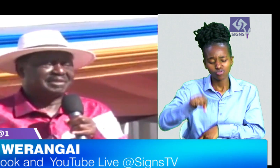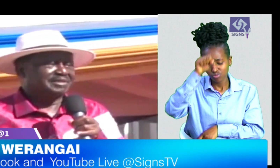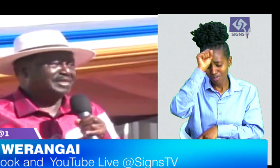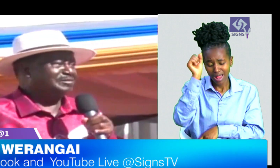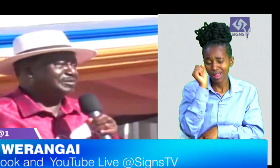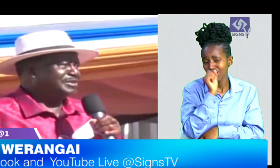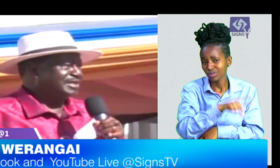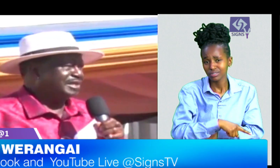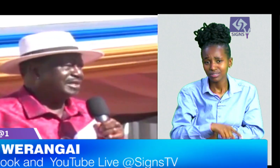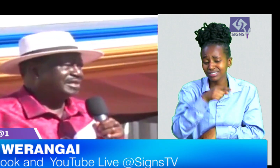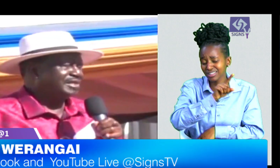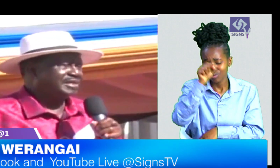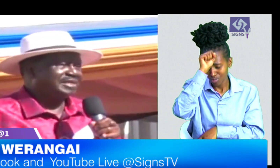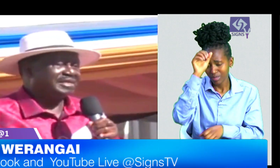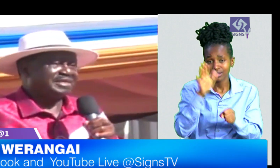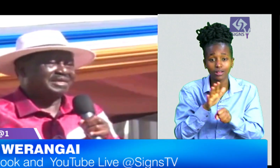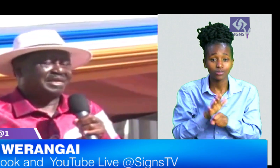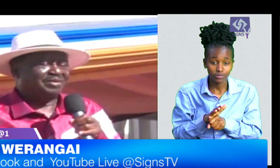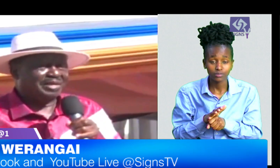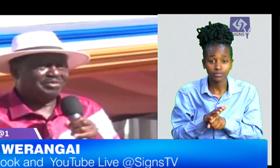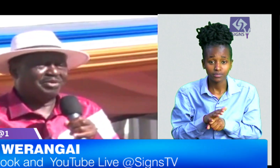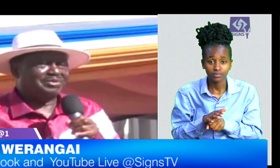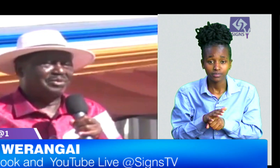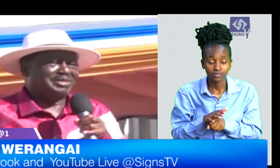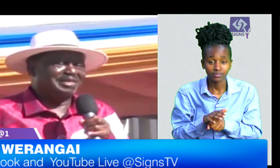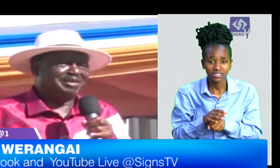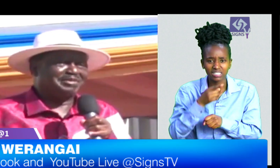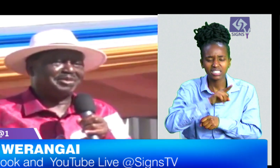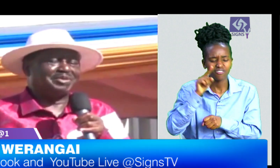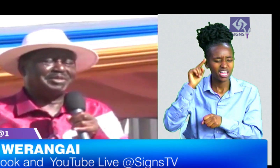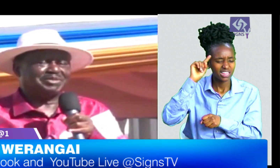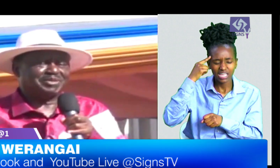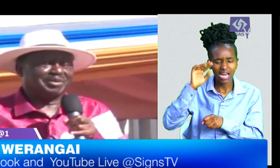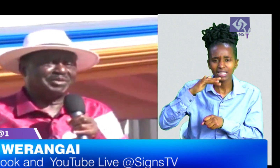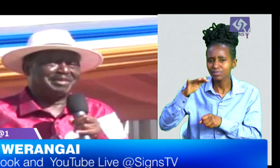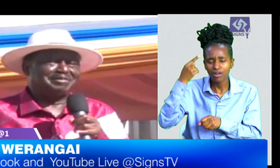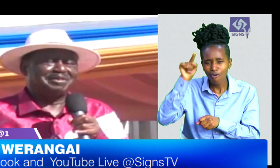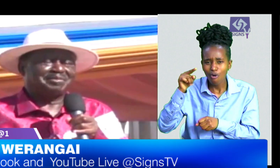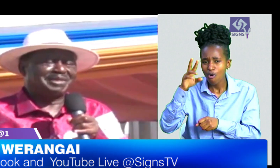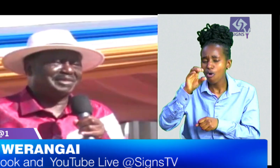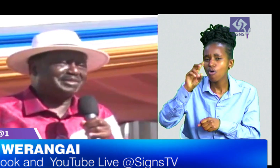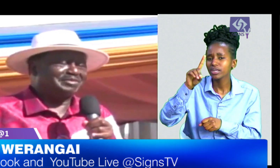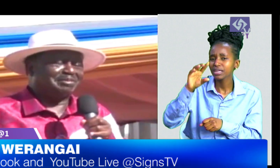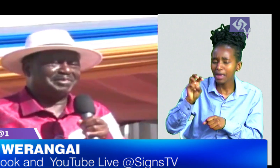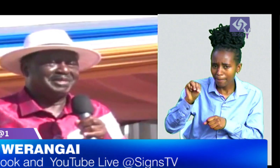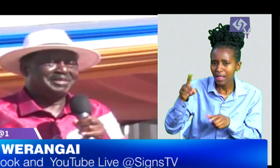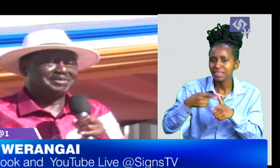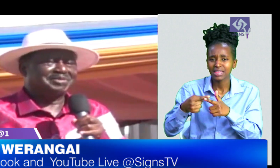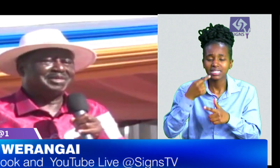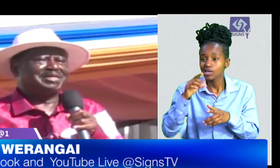Seni mtu mjinga. Anaongea juu ya ODM ati watu waache toke ODM, waende siji wapi. Yeye alijua